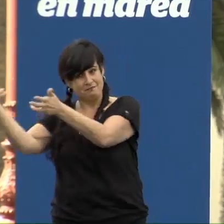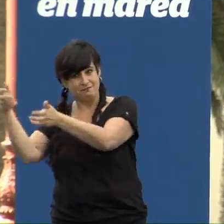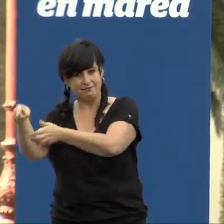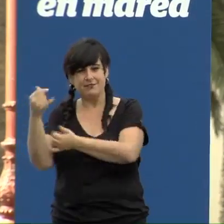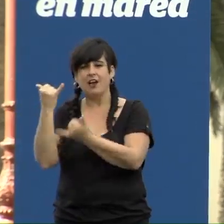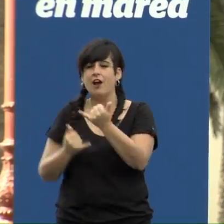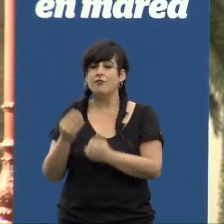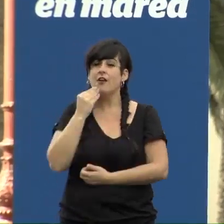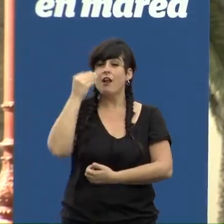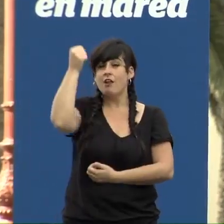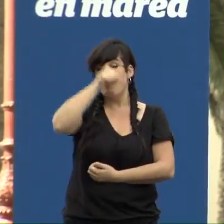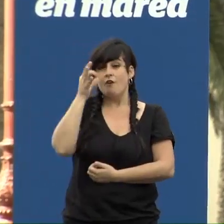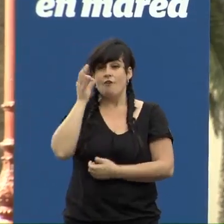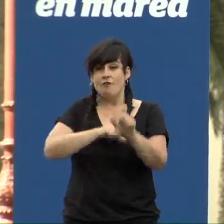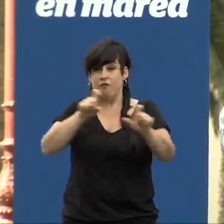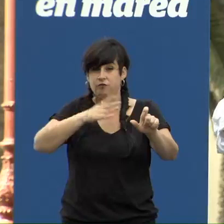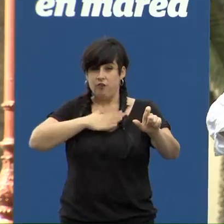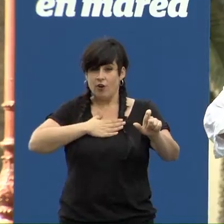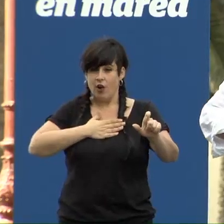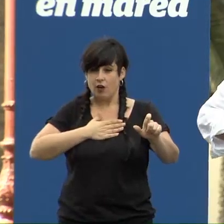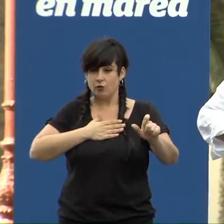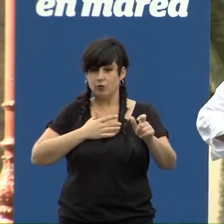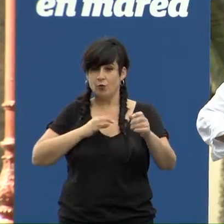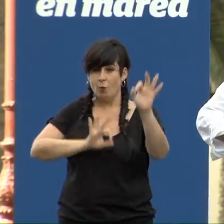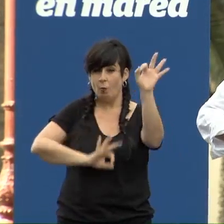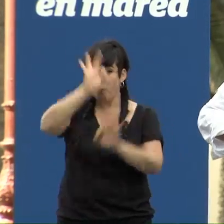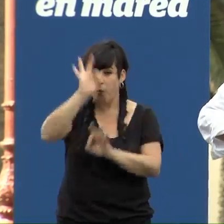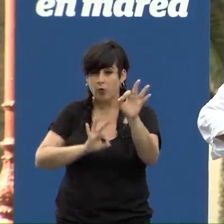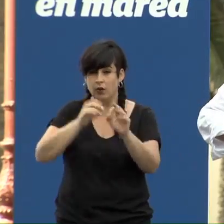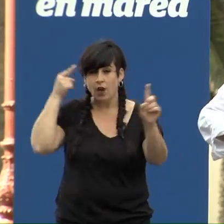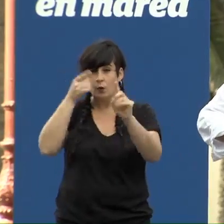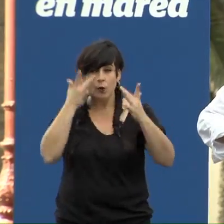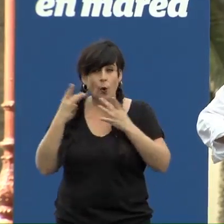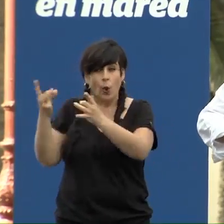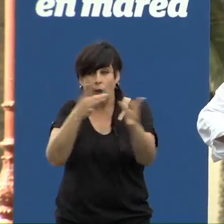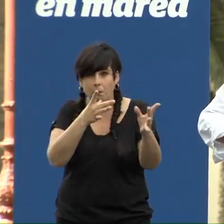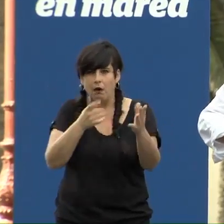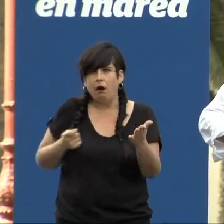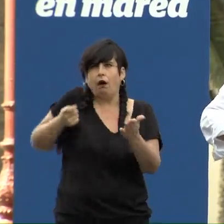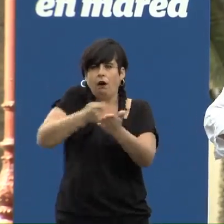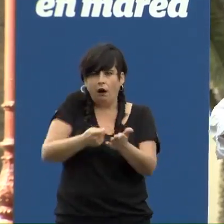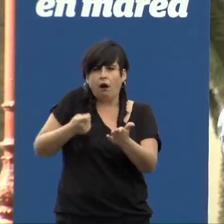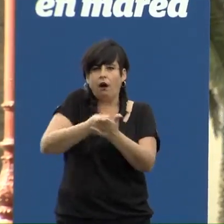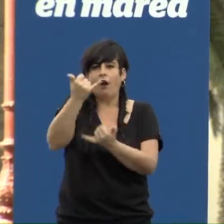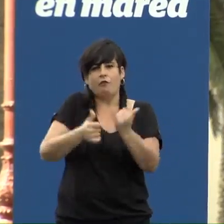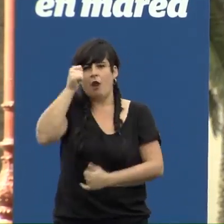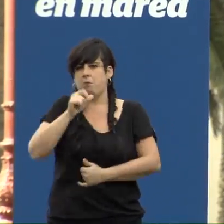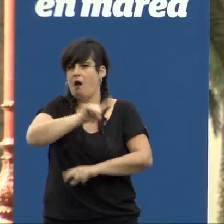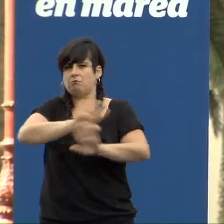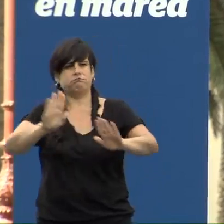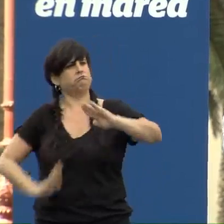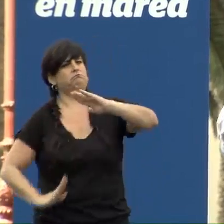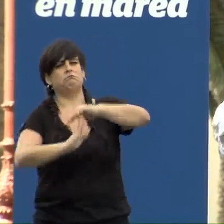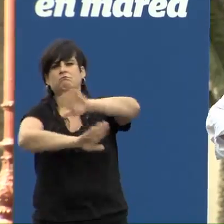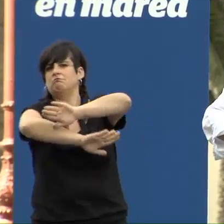os ferroláns e as ferrolanas a taxa de depuración, chegou por ali Jorge, mandou parar, viu que non depuraban, que botaban a